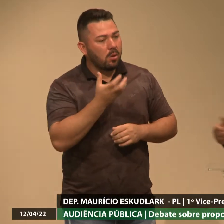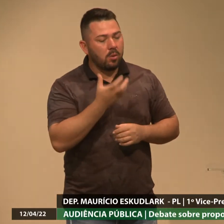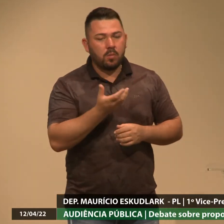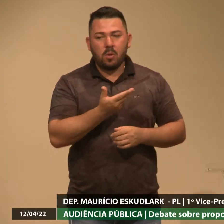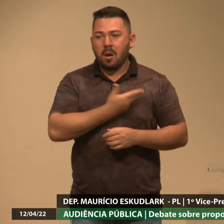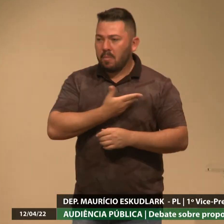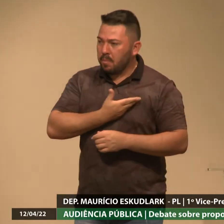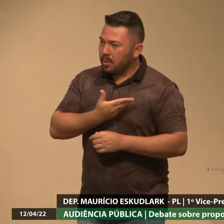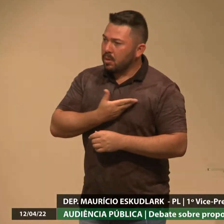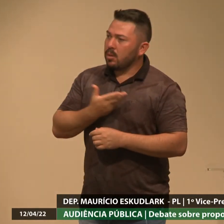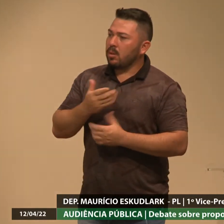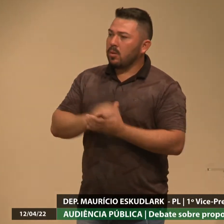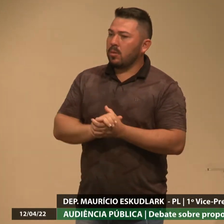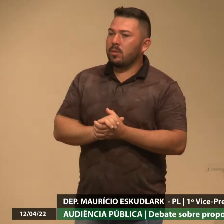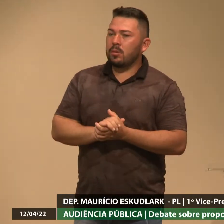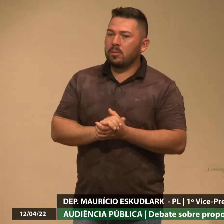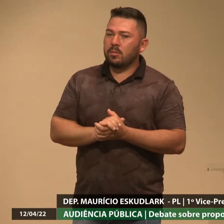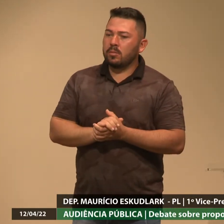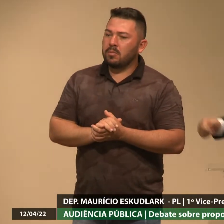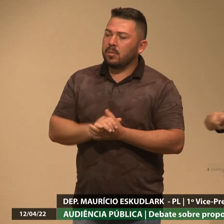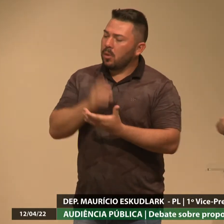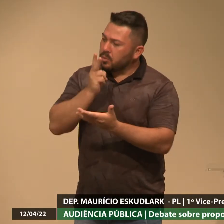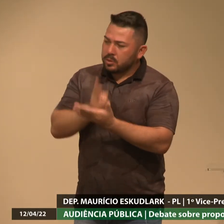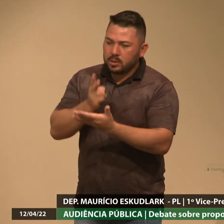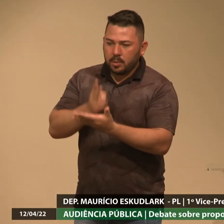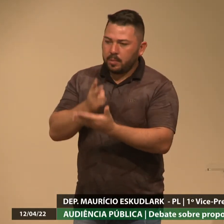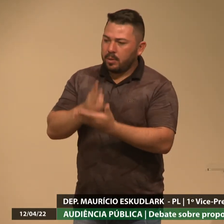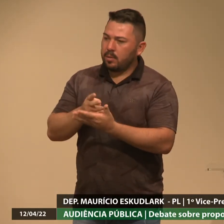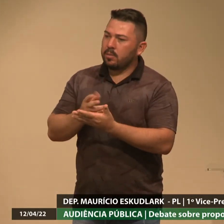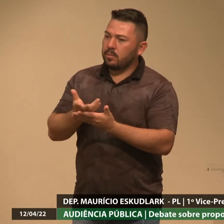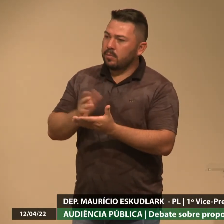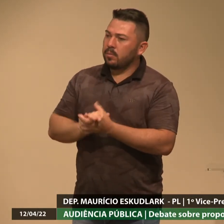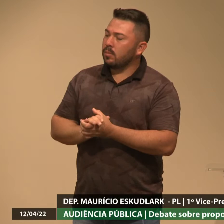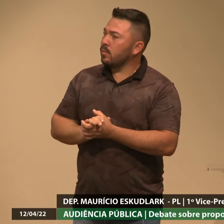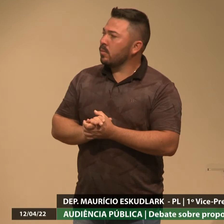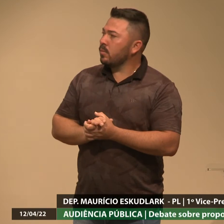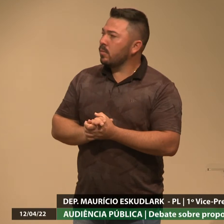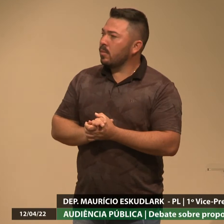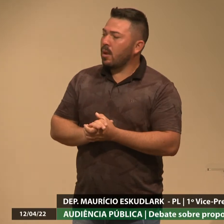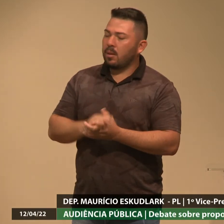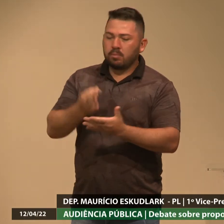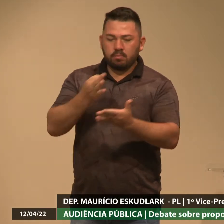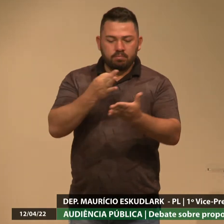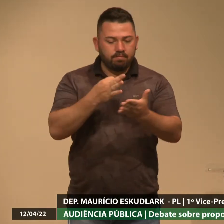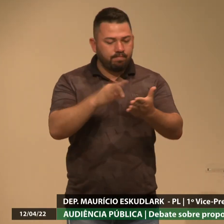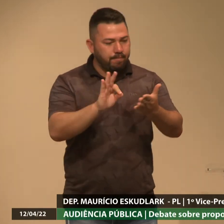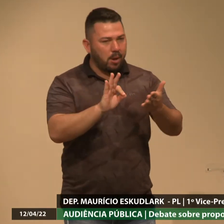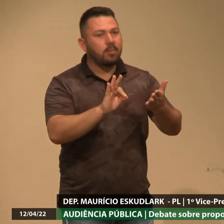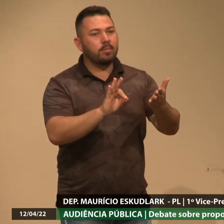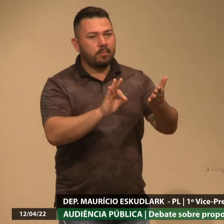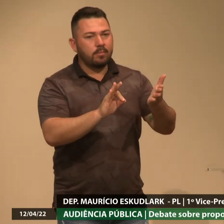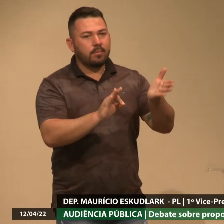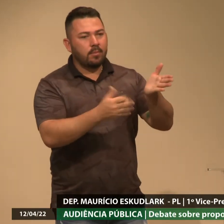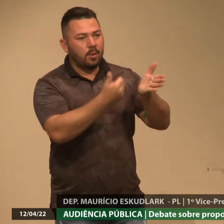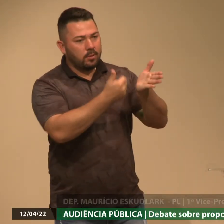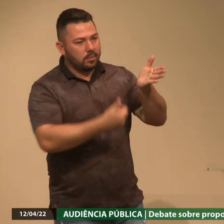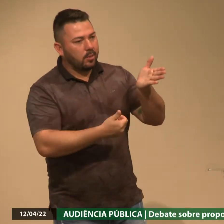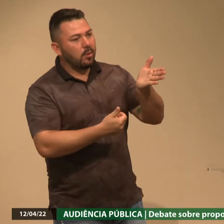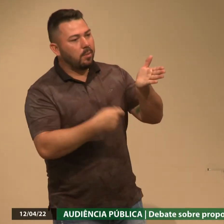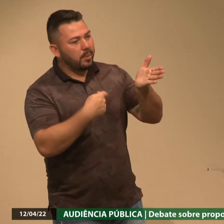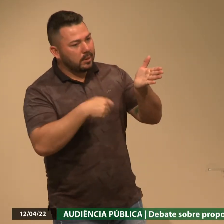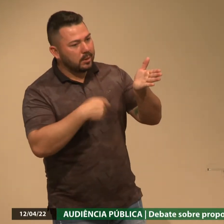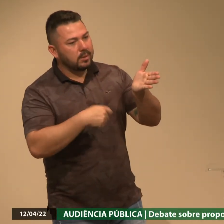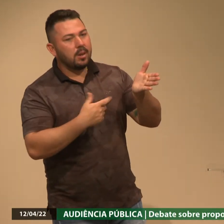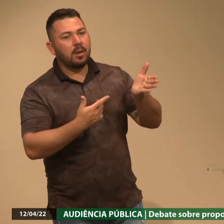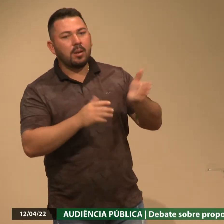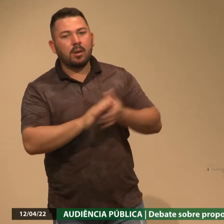colega como Deputado a estarei sempre colocando a segunda assinatura ali quando você precisar